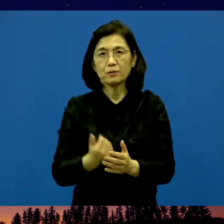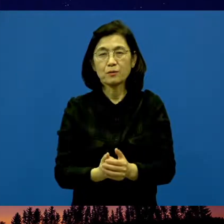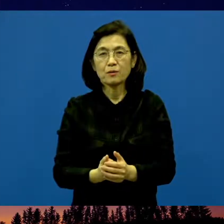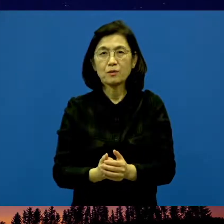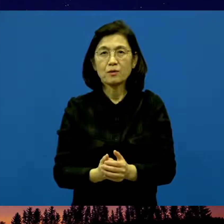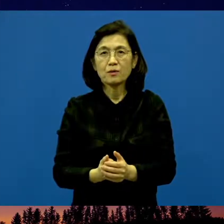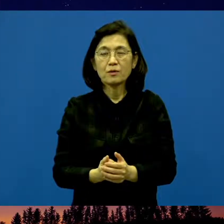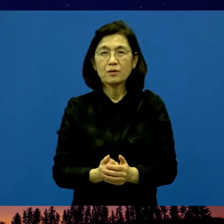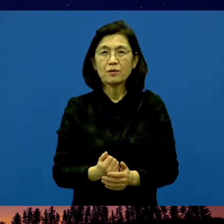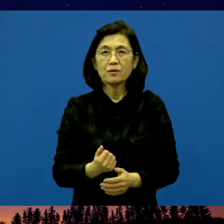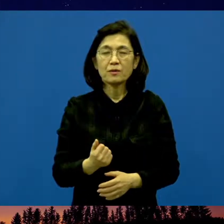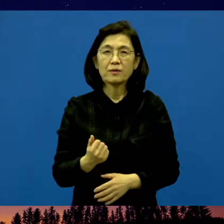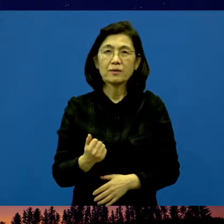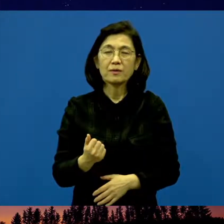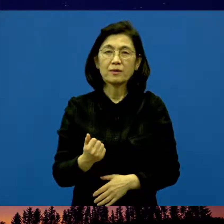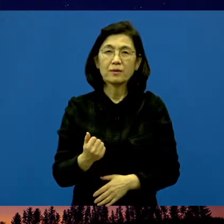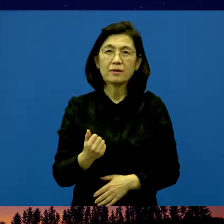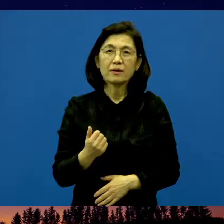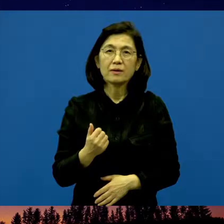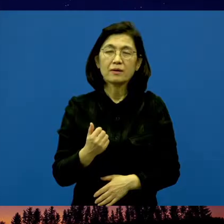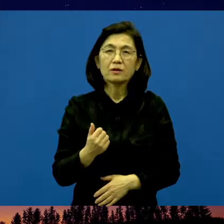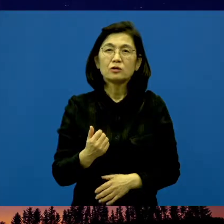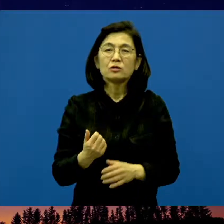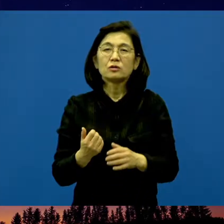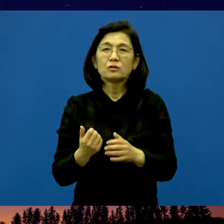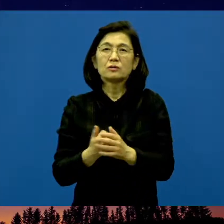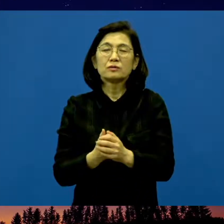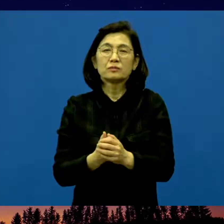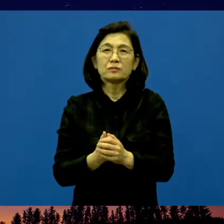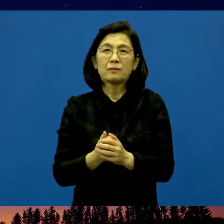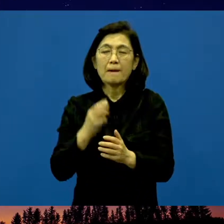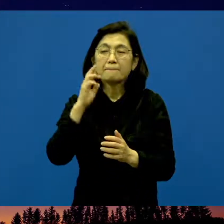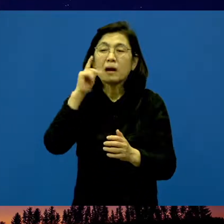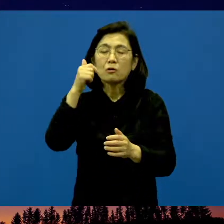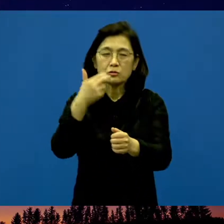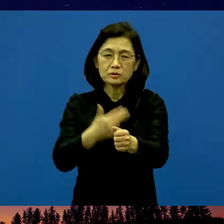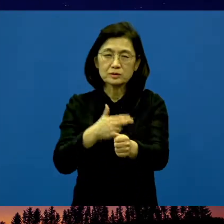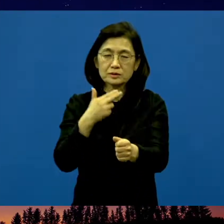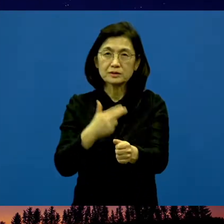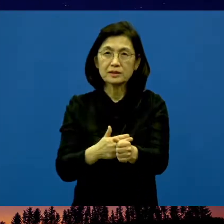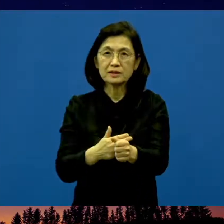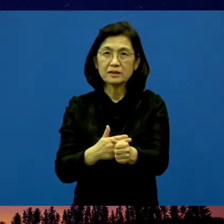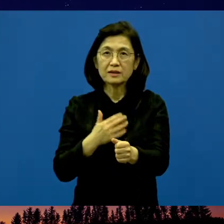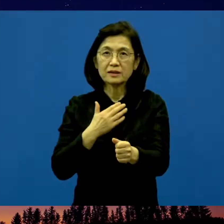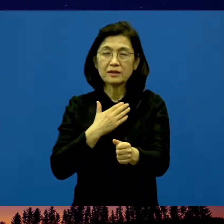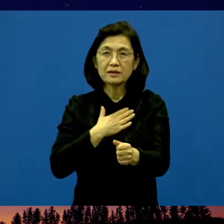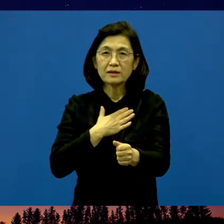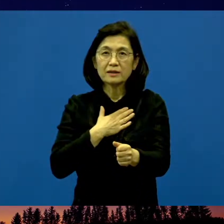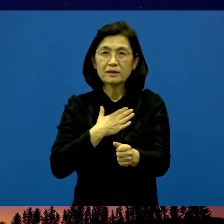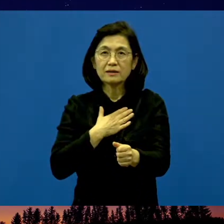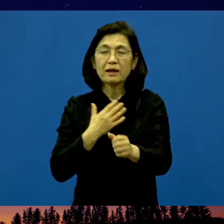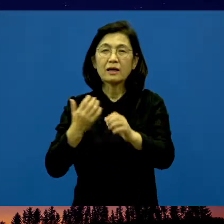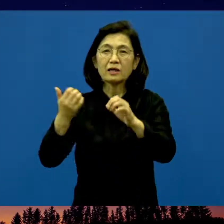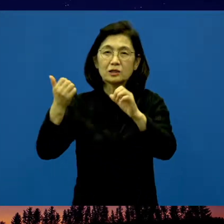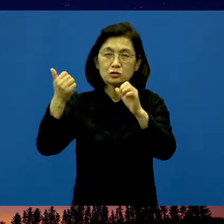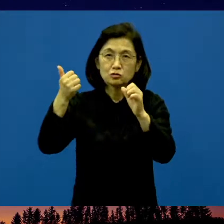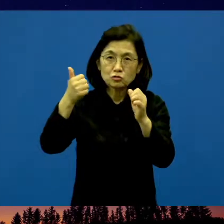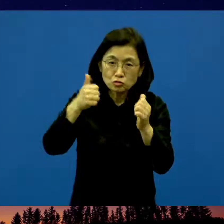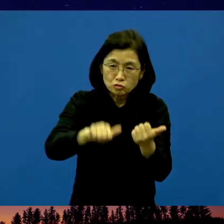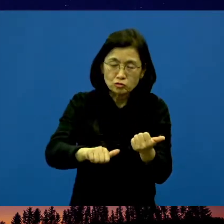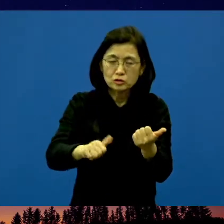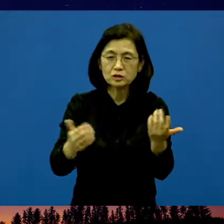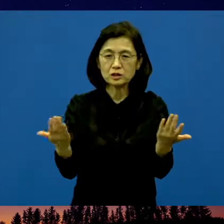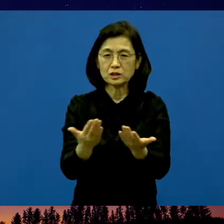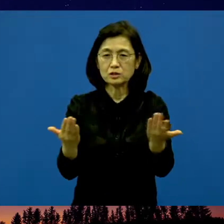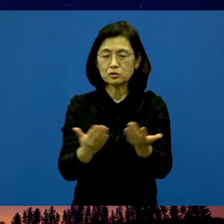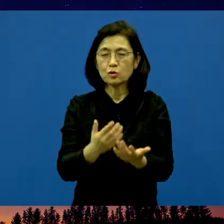그리스도니 죽는 것도 유익함이라. 명료한 삶의 이유와 목적과 방향이 잡혀져 있는 모습을